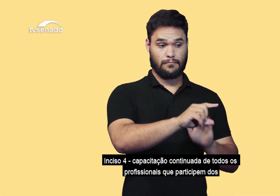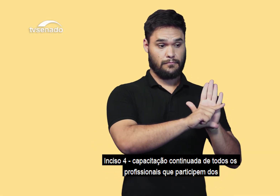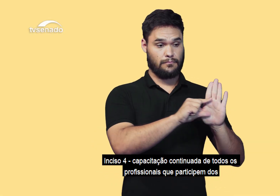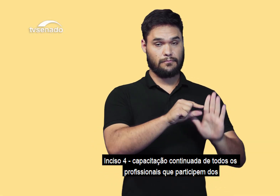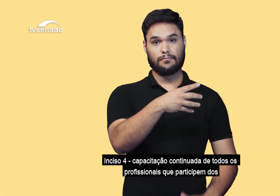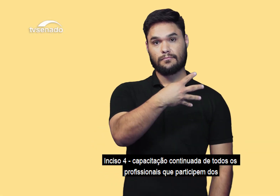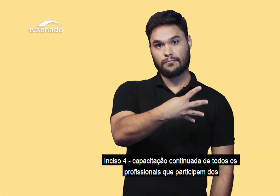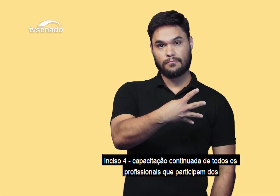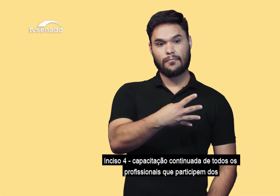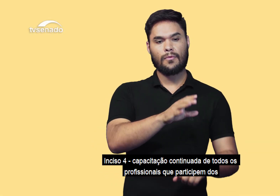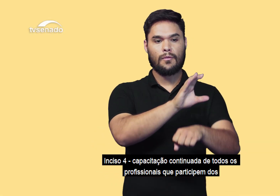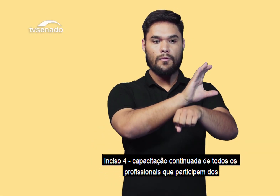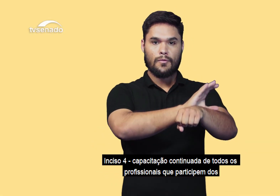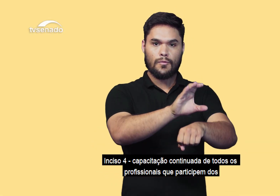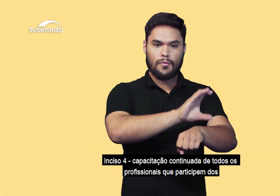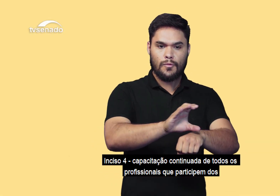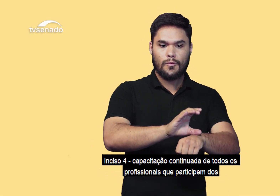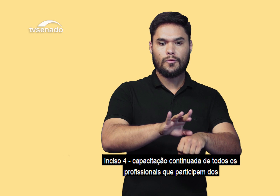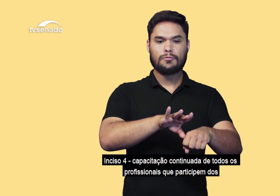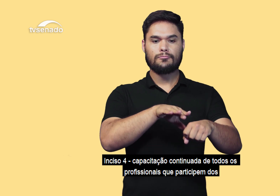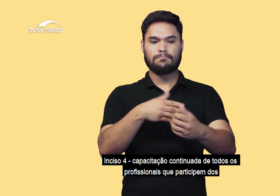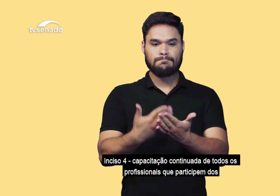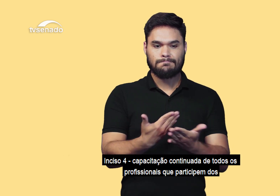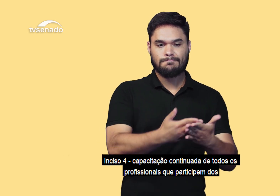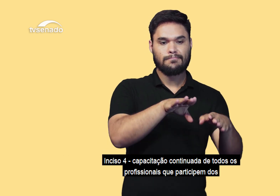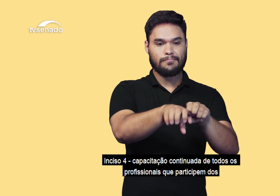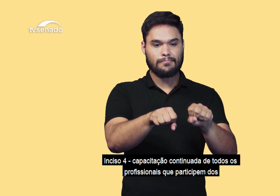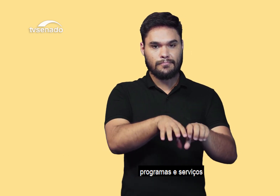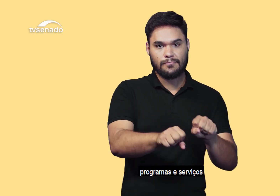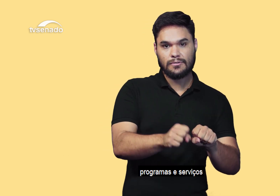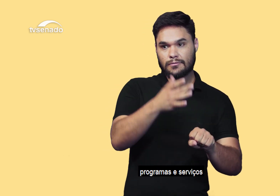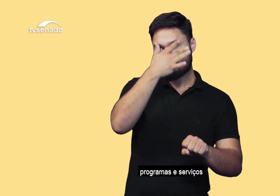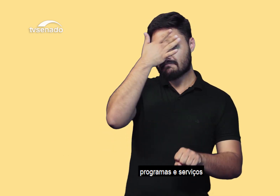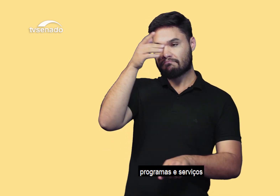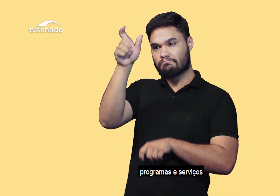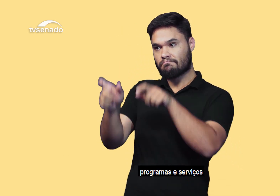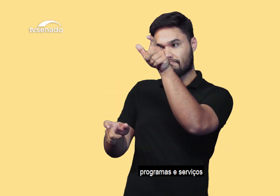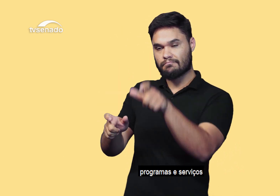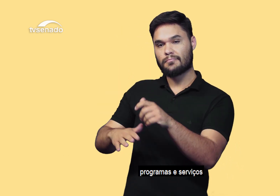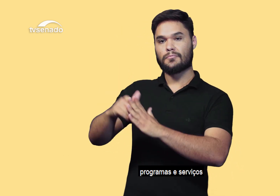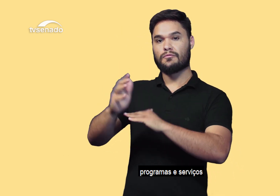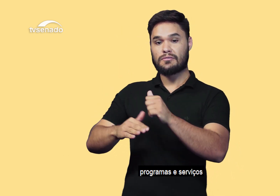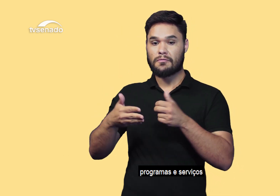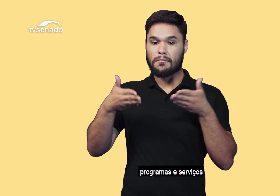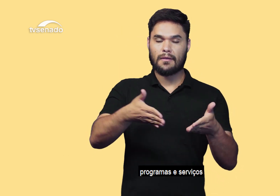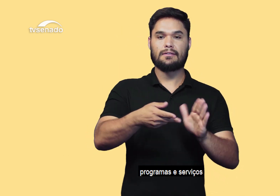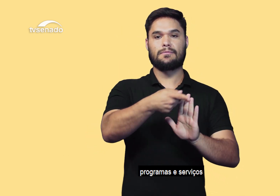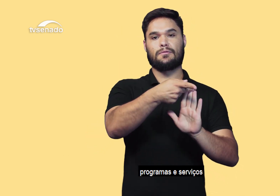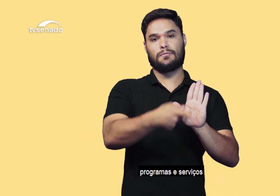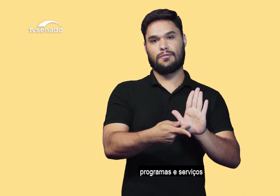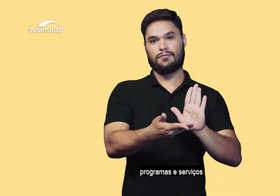Capacitação continuada de todos os profissionais que participem dos programas e serviços.